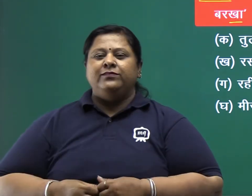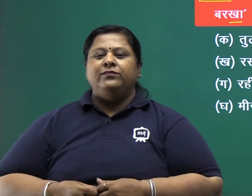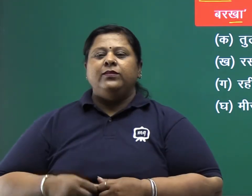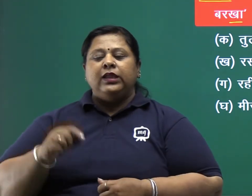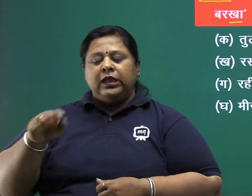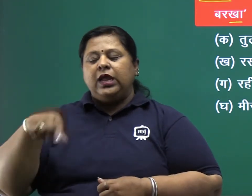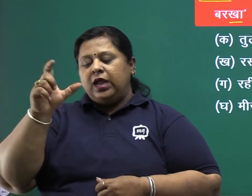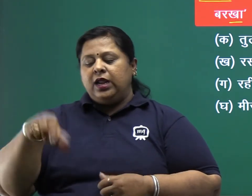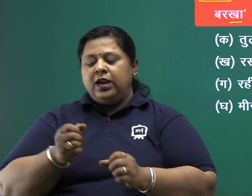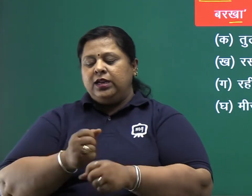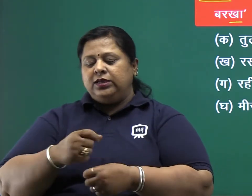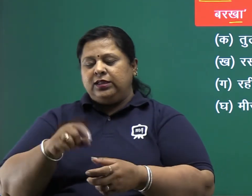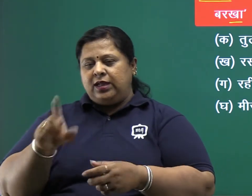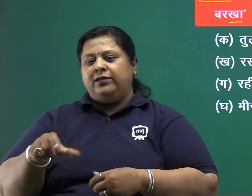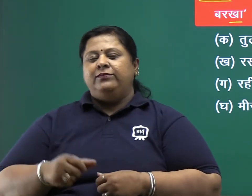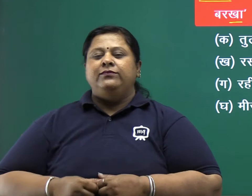के रचयिता हैं।